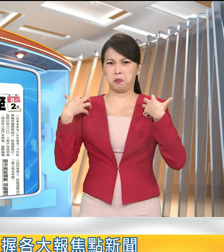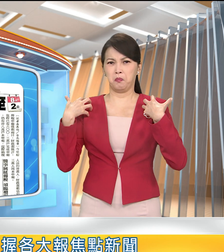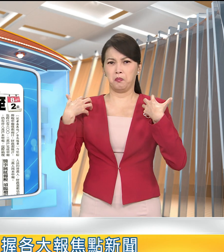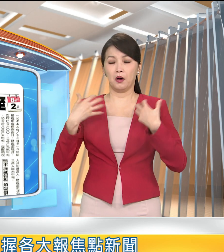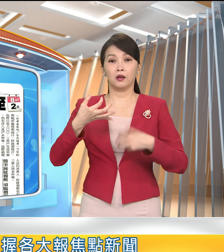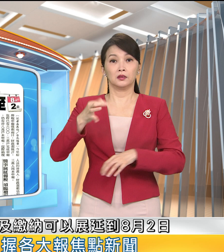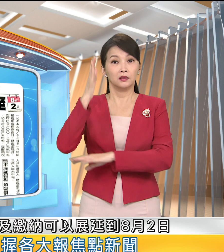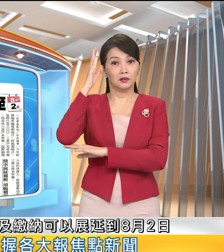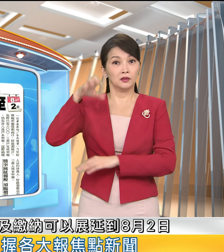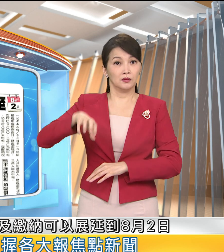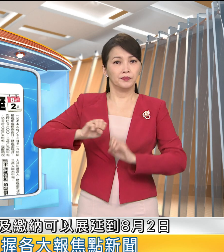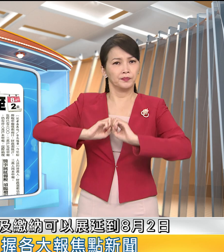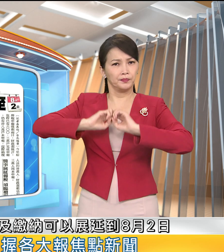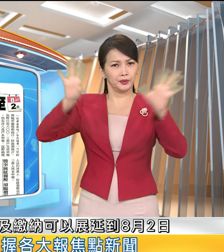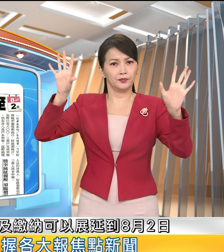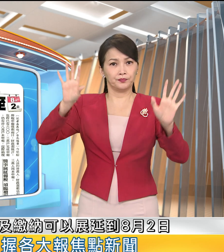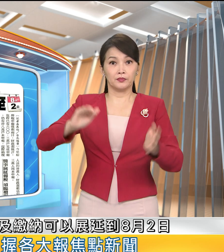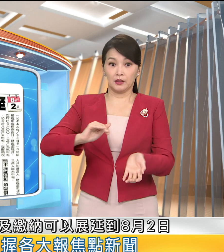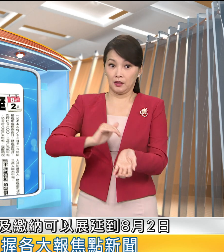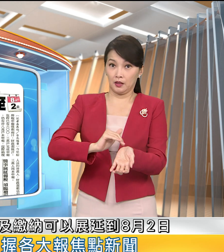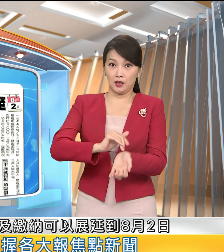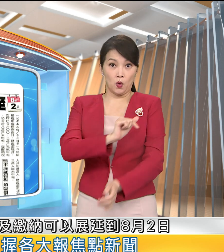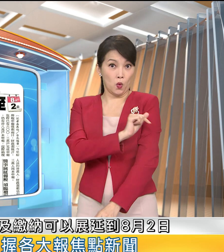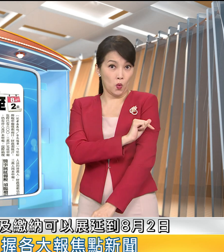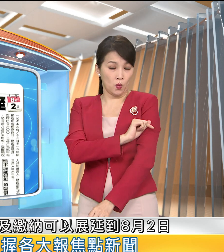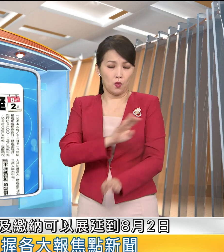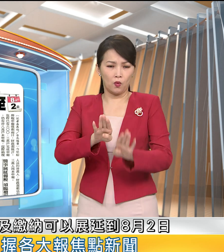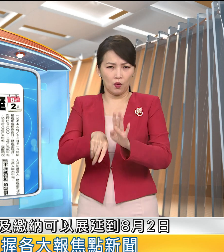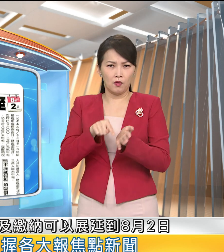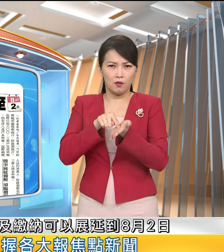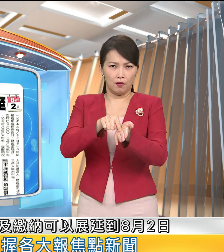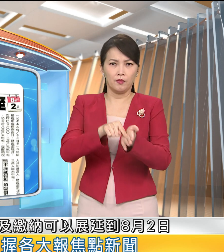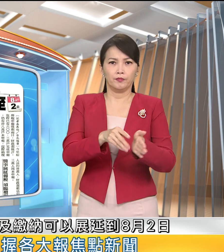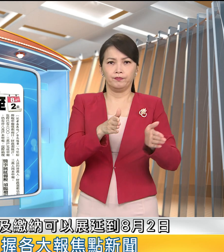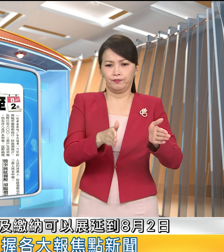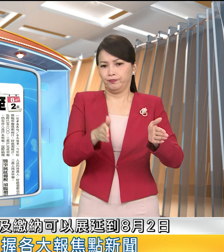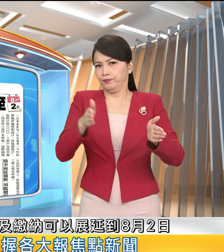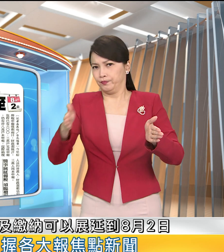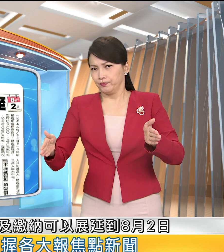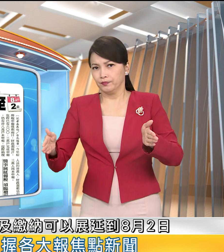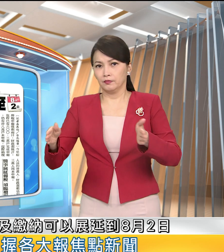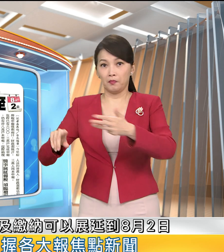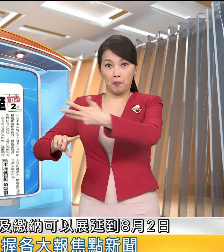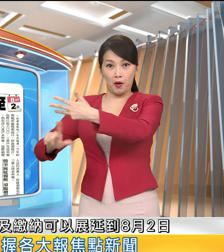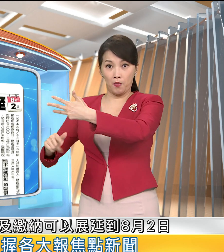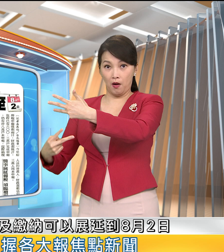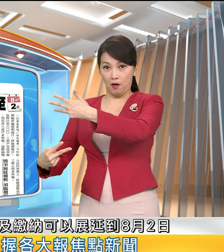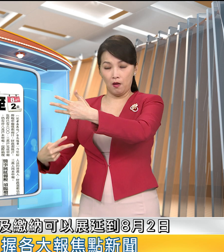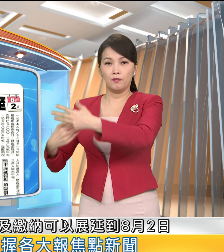布医师人员申报以及缴纳可以展延到8月2号。